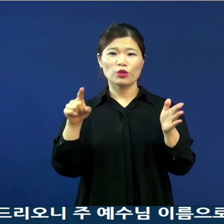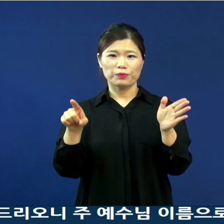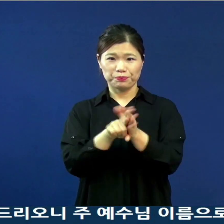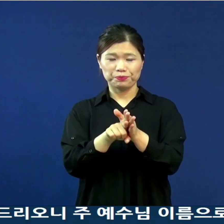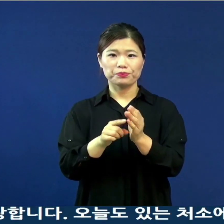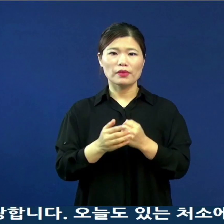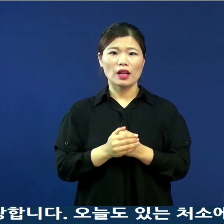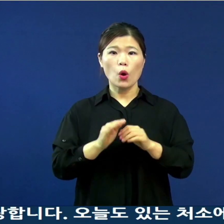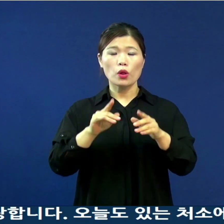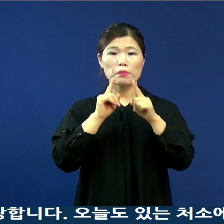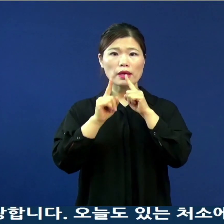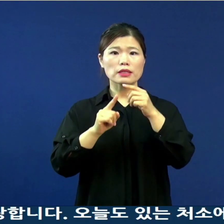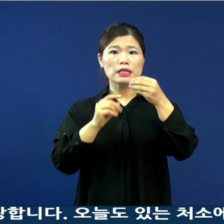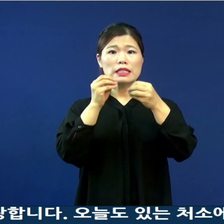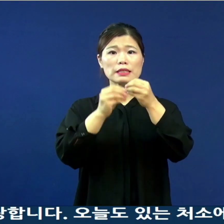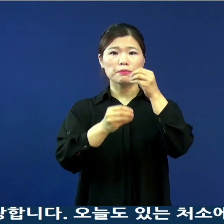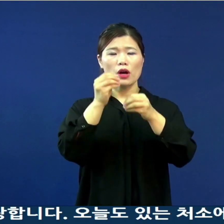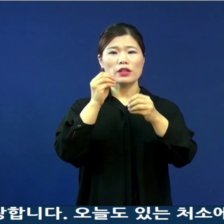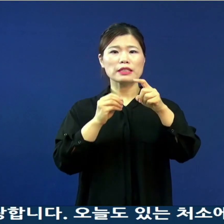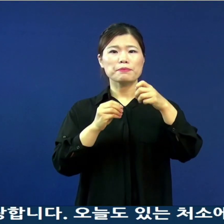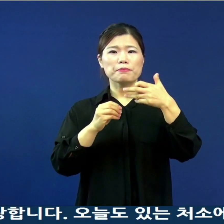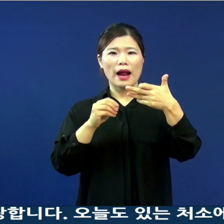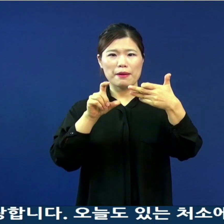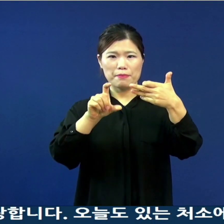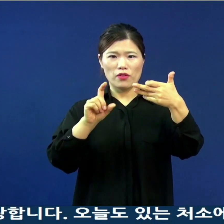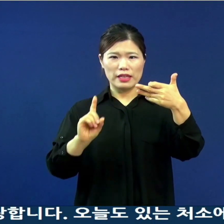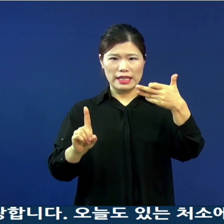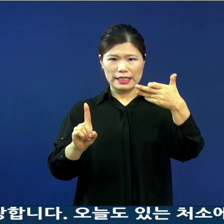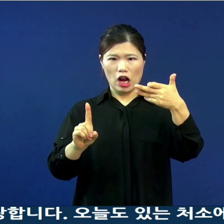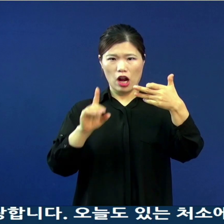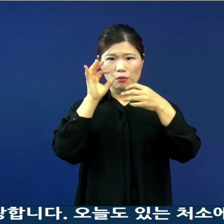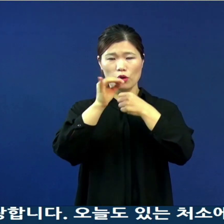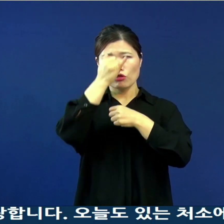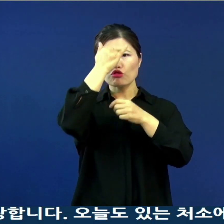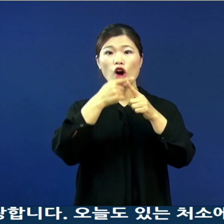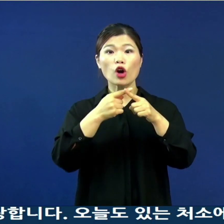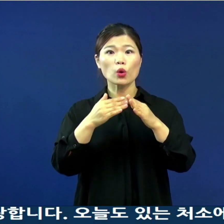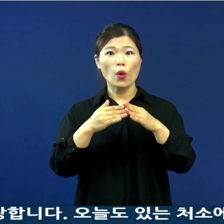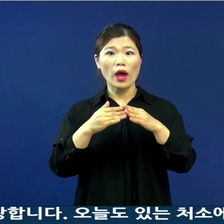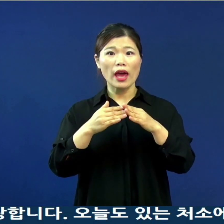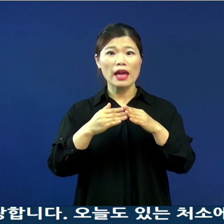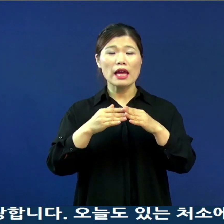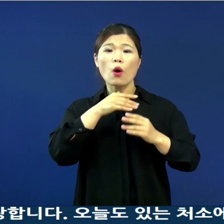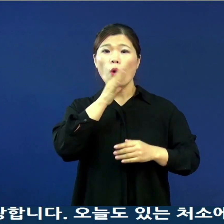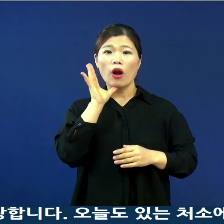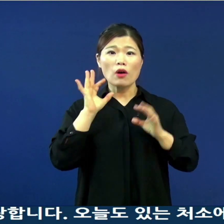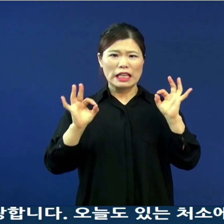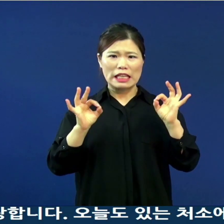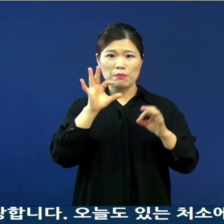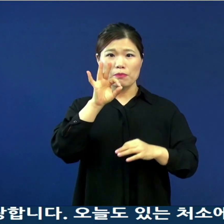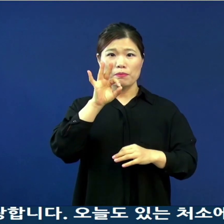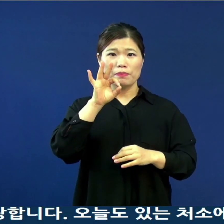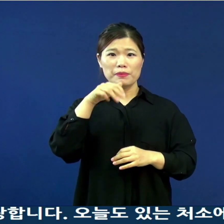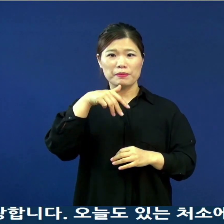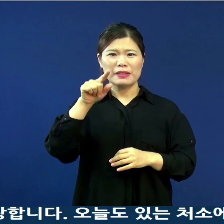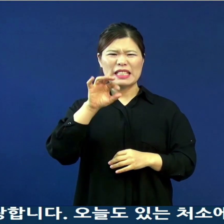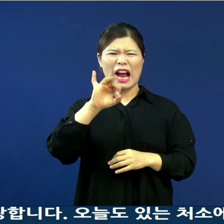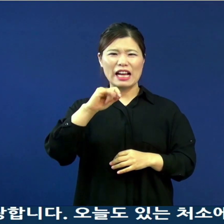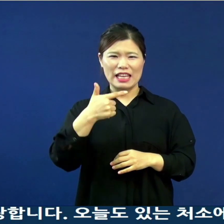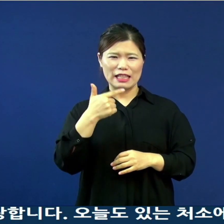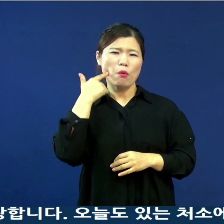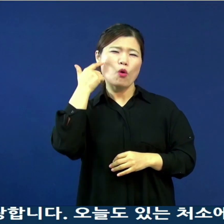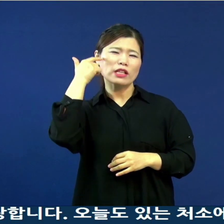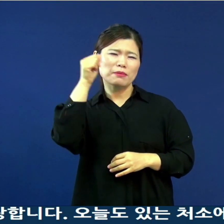오늘의 말씀인 시편 18편 1절은 충영교회 김창인 원로 목사님이 제일